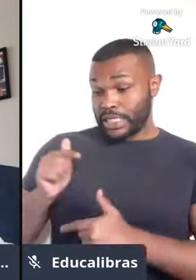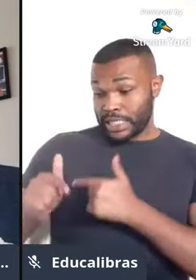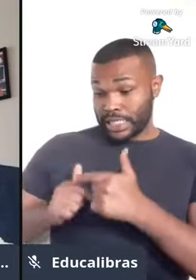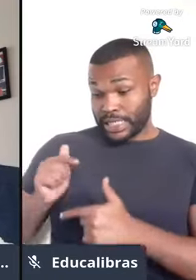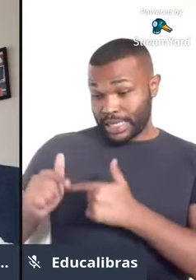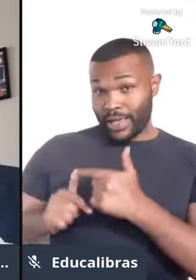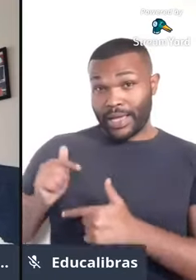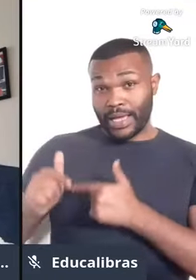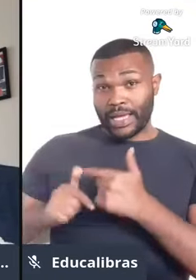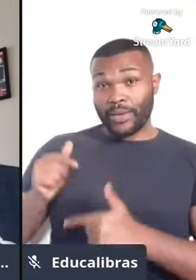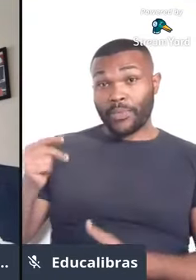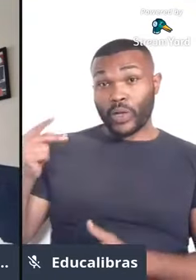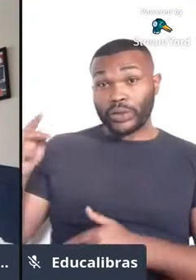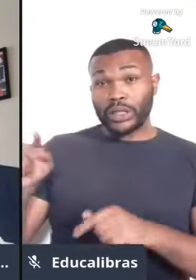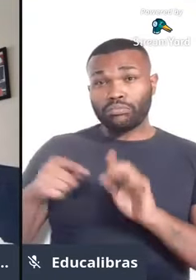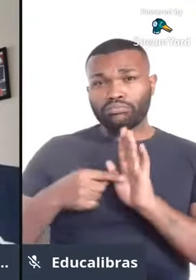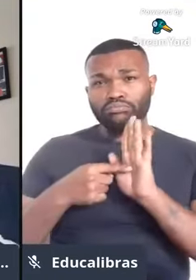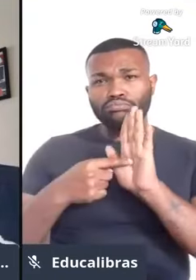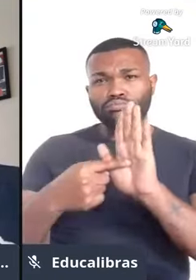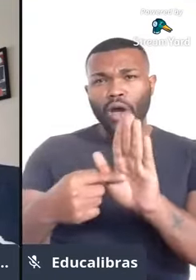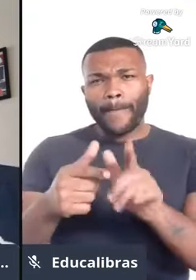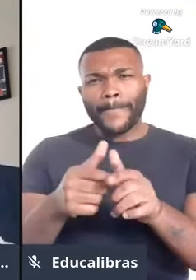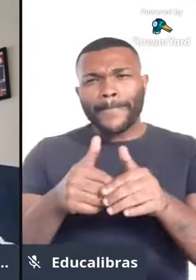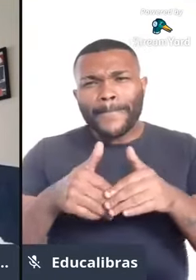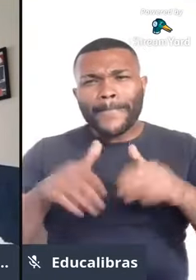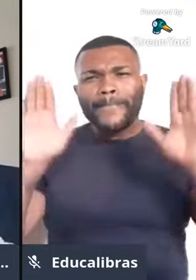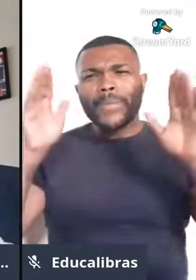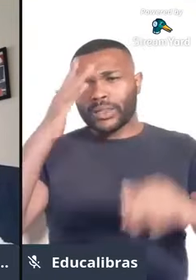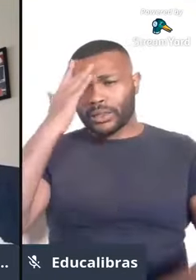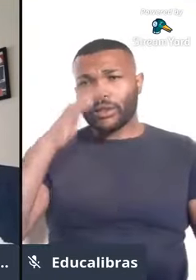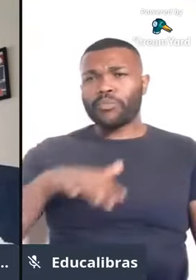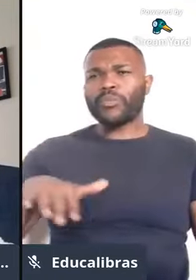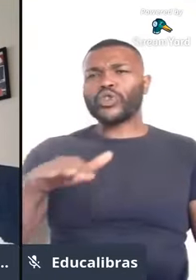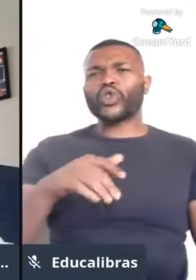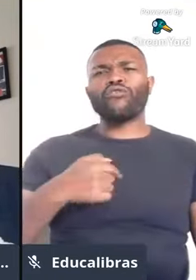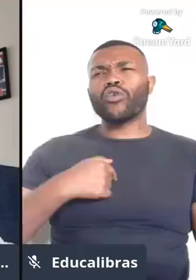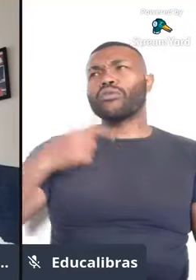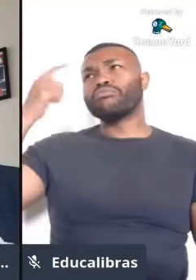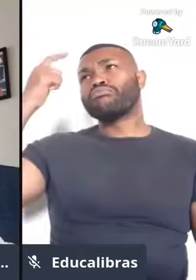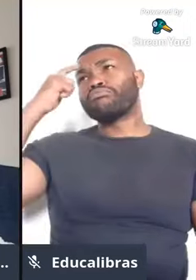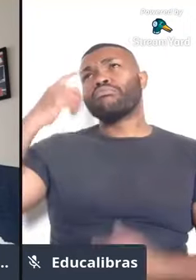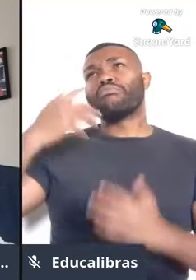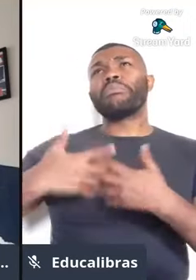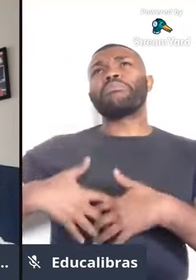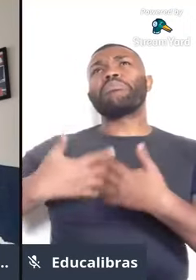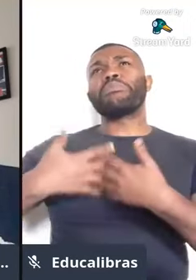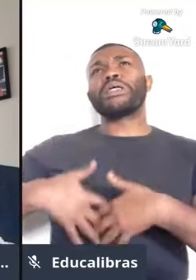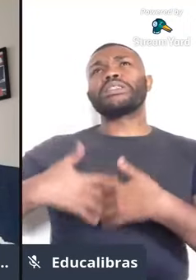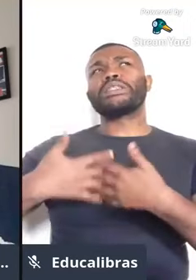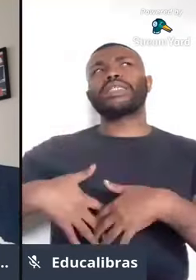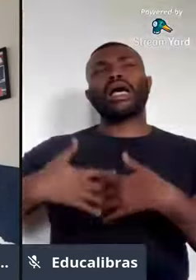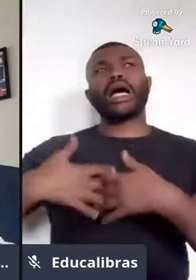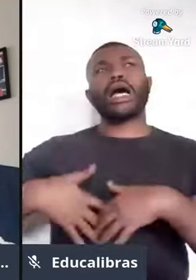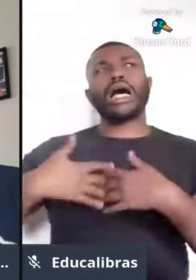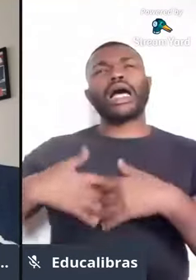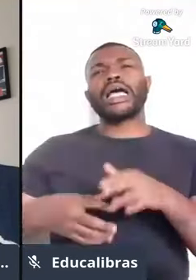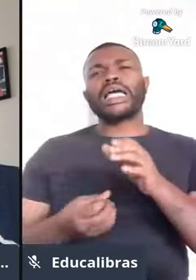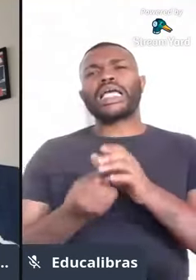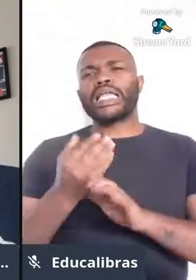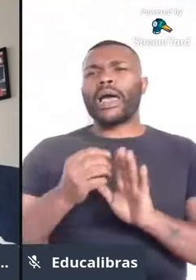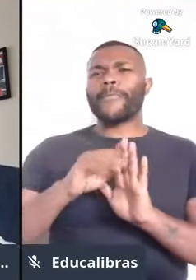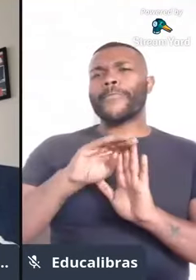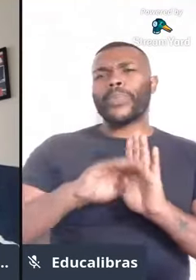um público maior. Sim. Vamos inventar, ou são as cápsulas, ou um programa, ou alguma coisa, e eu